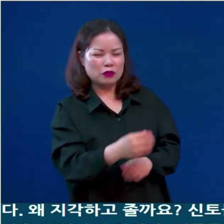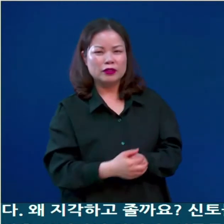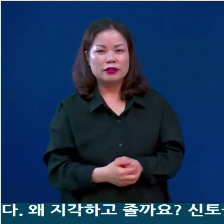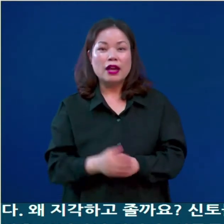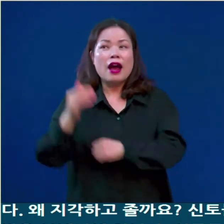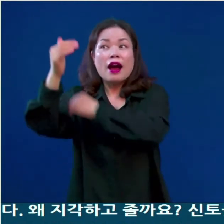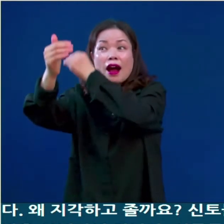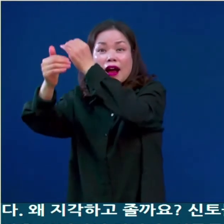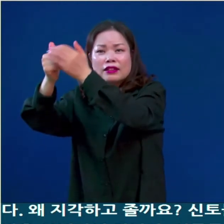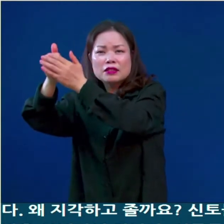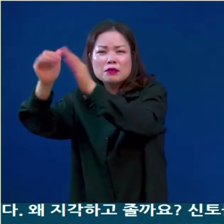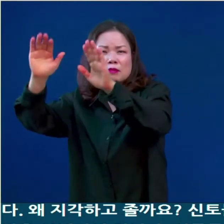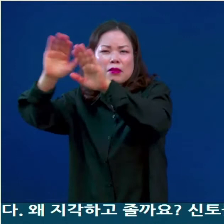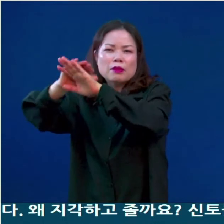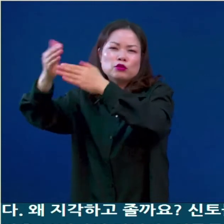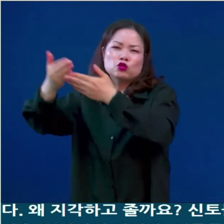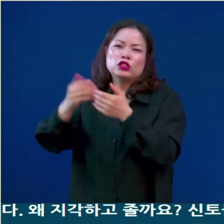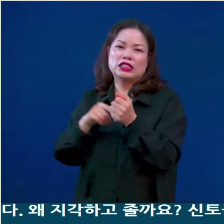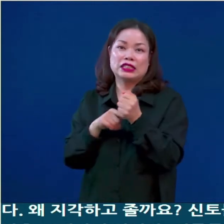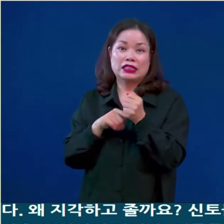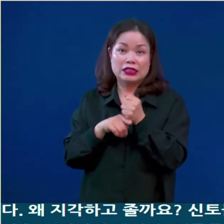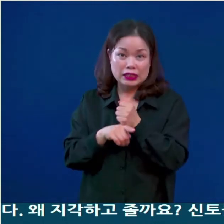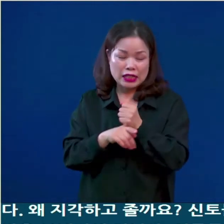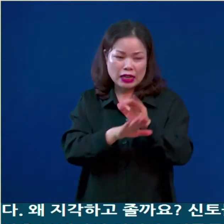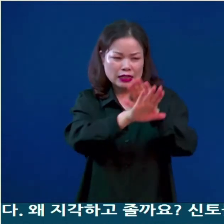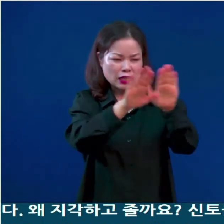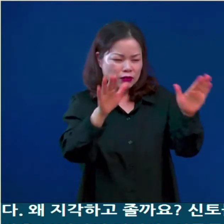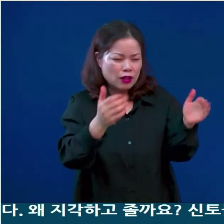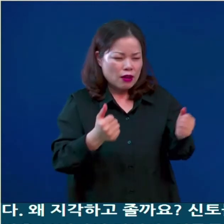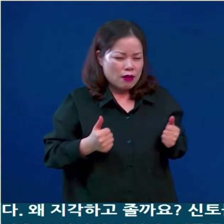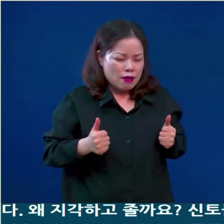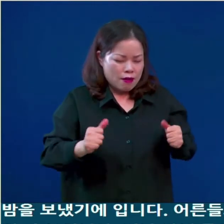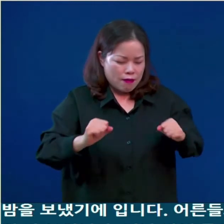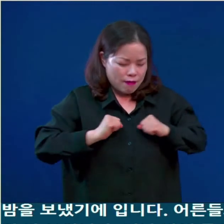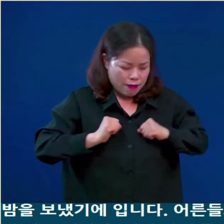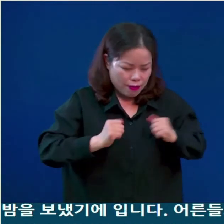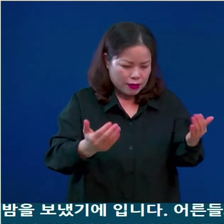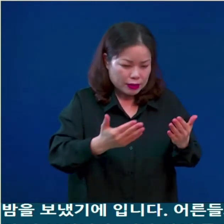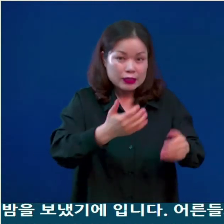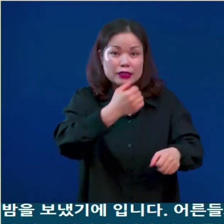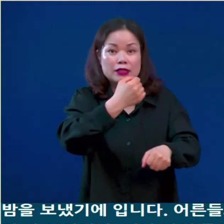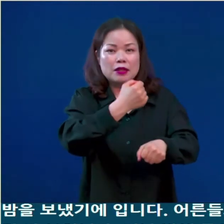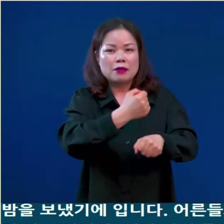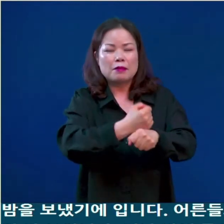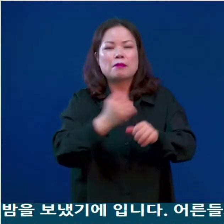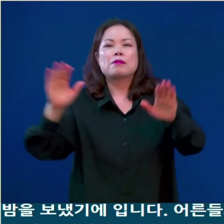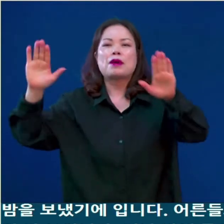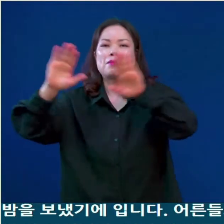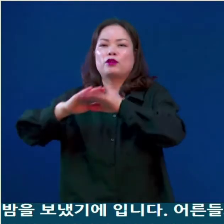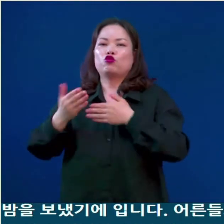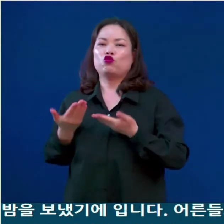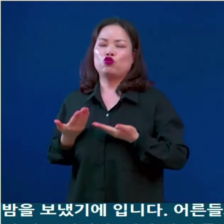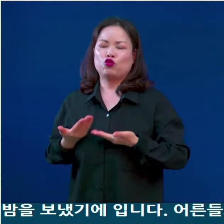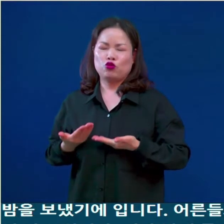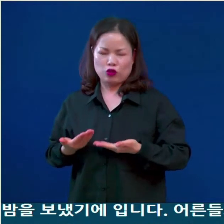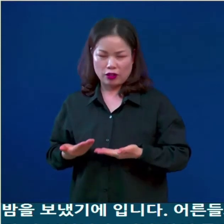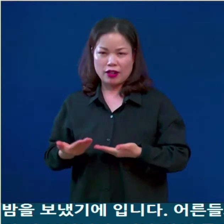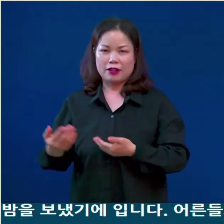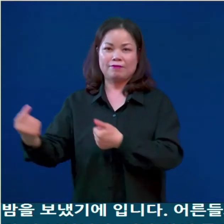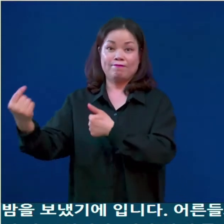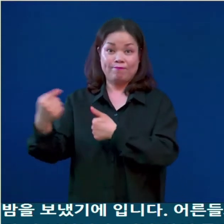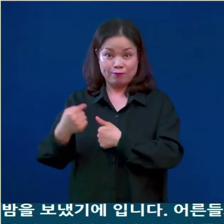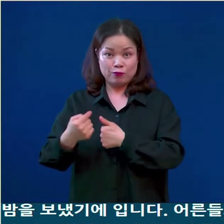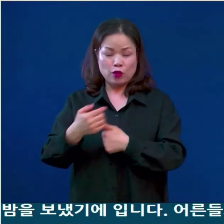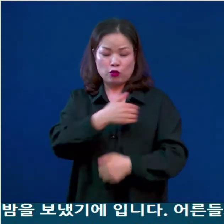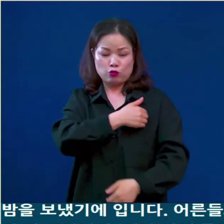하나님께서 밤을 주신 이유는 낮 동안 열심히 일하고 밤에는 쉬라는 것입니다. 충분한